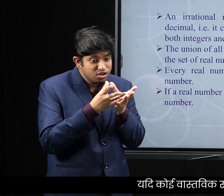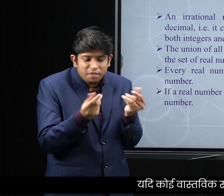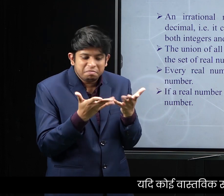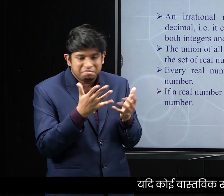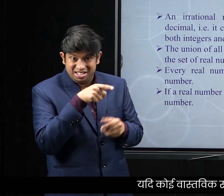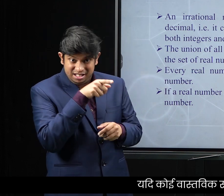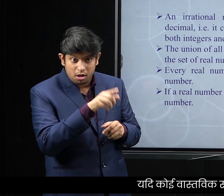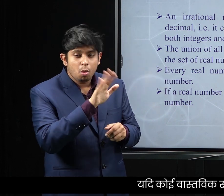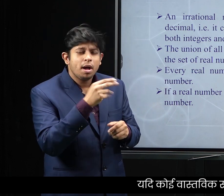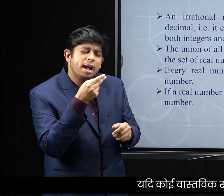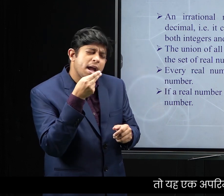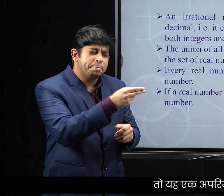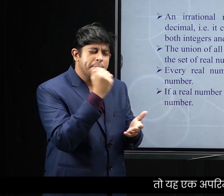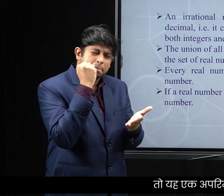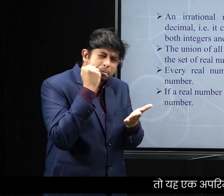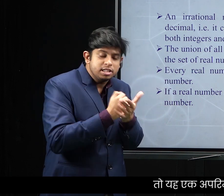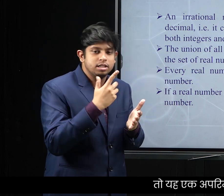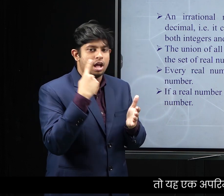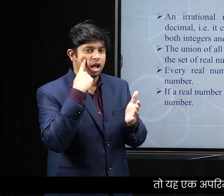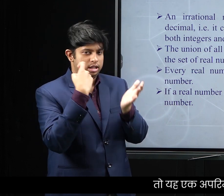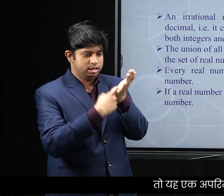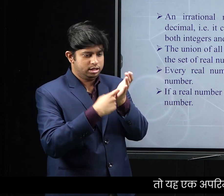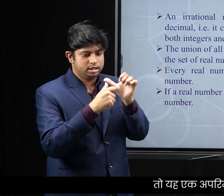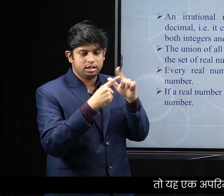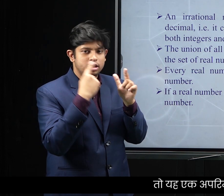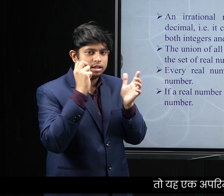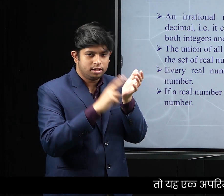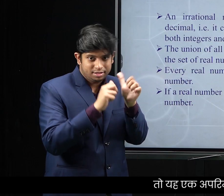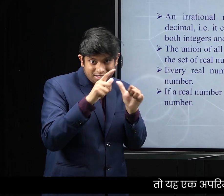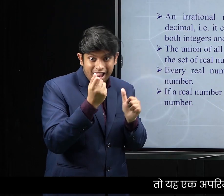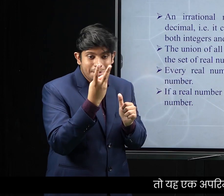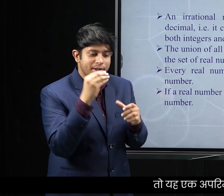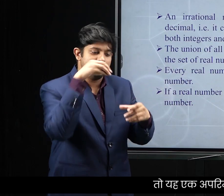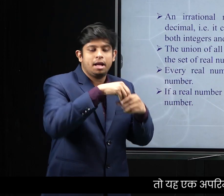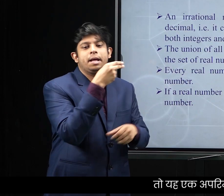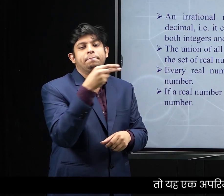परिमेय संख्या नहीं है, तो यह परिमेय संख्या होना चाहिए।